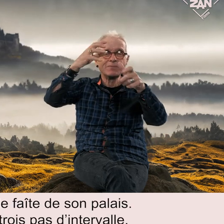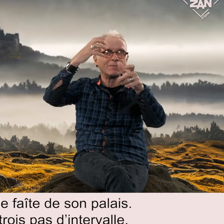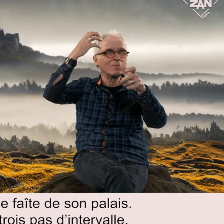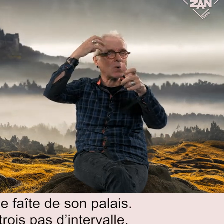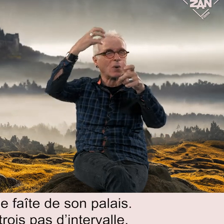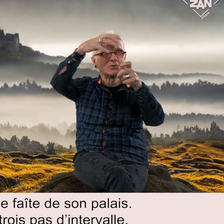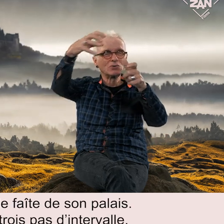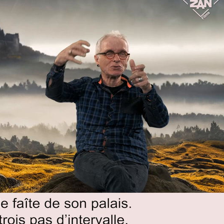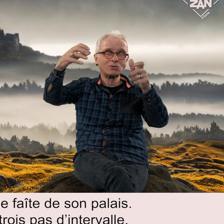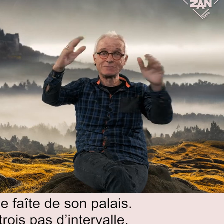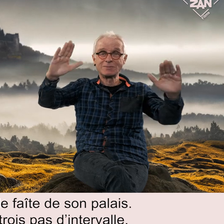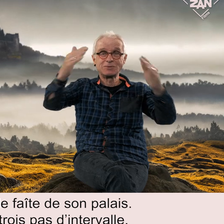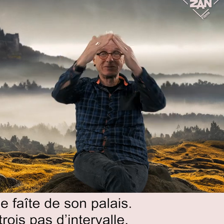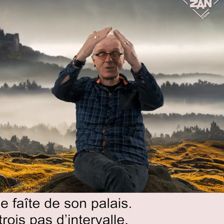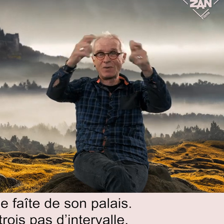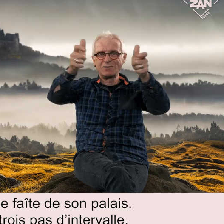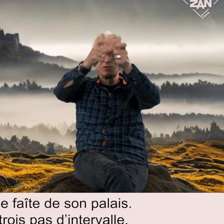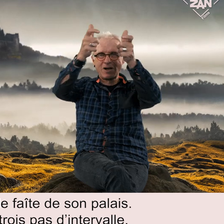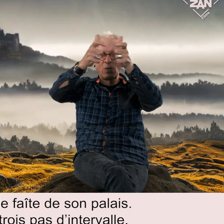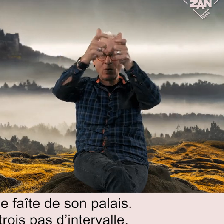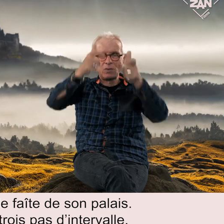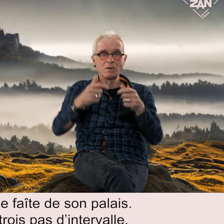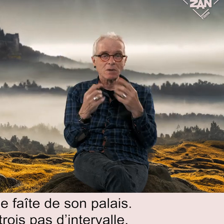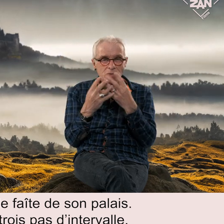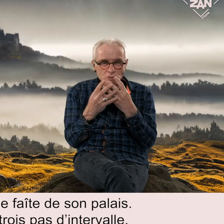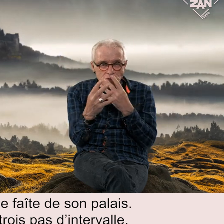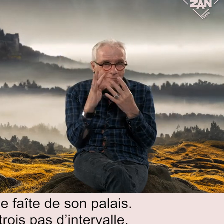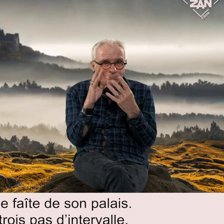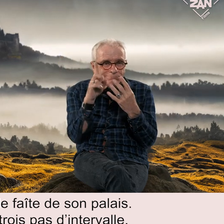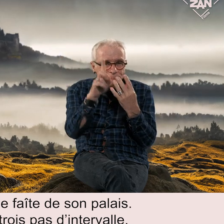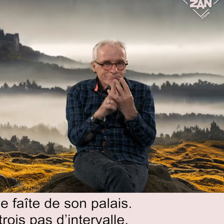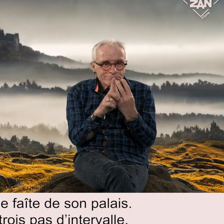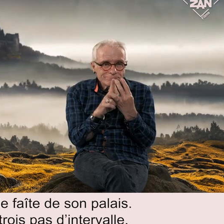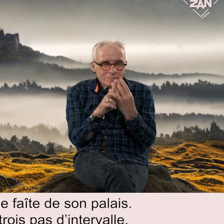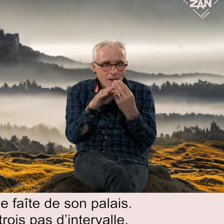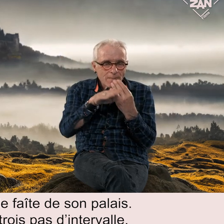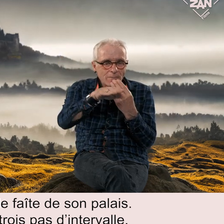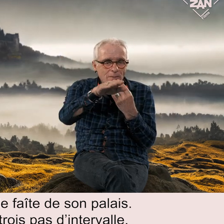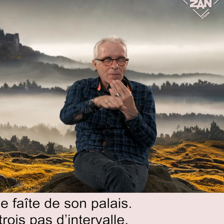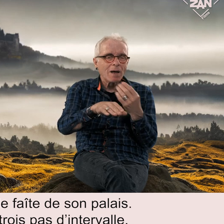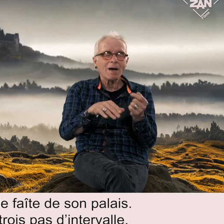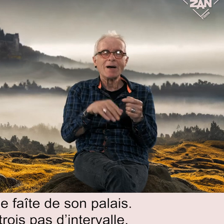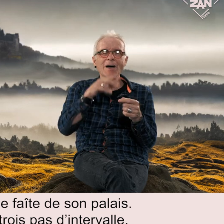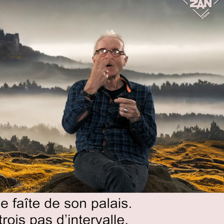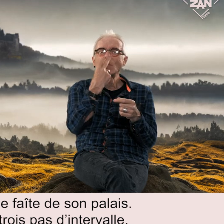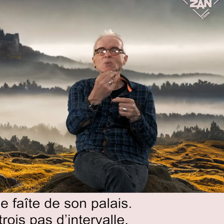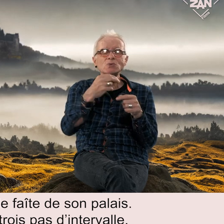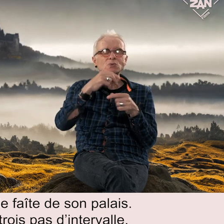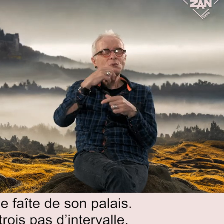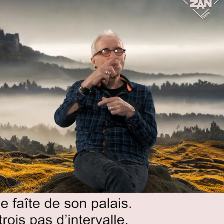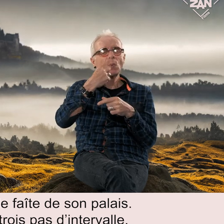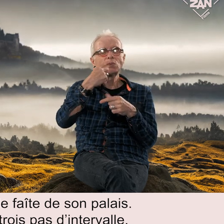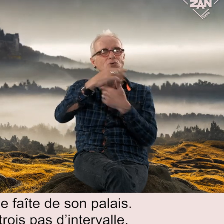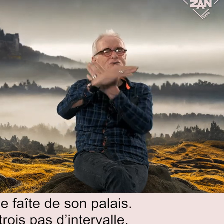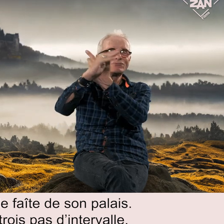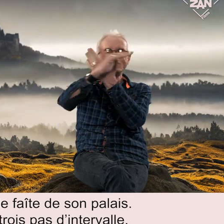fait de son palais. Puis, au bord d'un champ, il vit, à trois pas d'intervalle, des perderies rouges qui voltaient dans les chaumes.